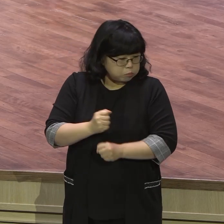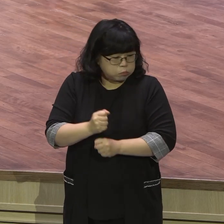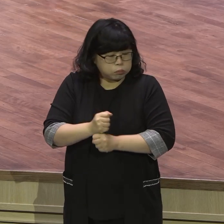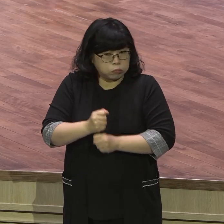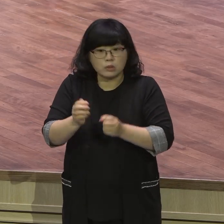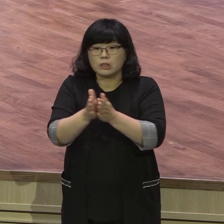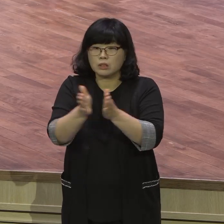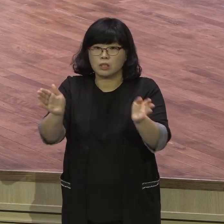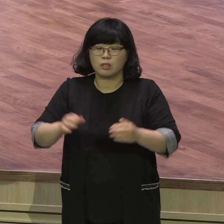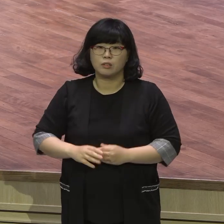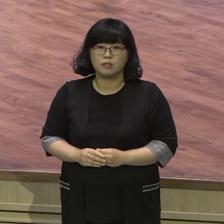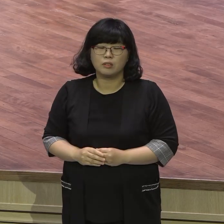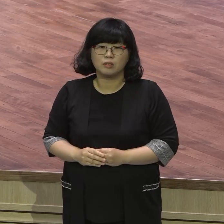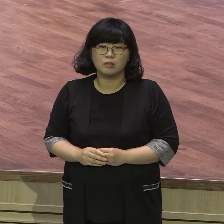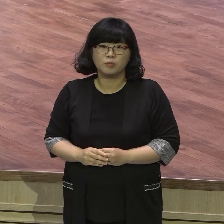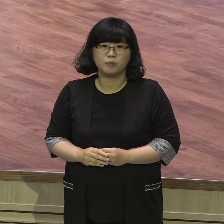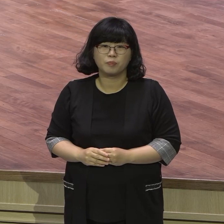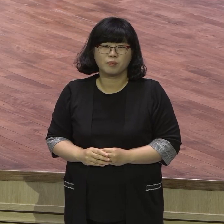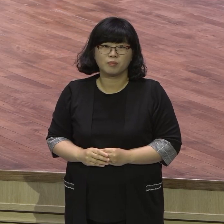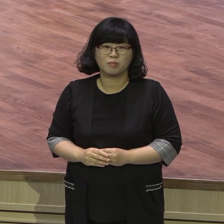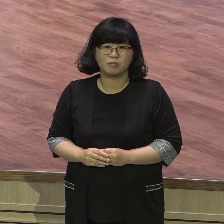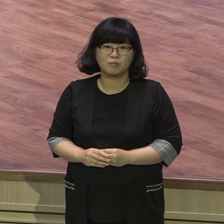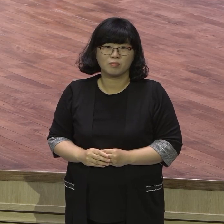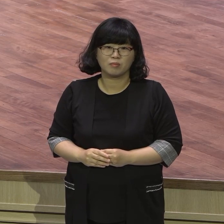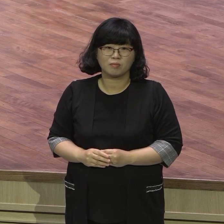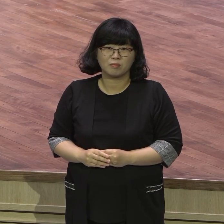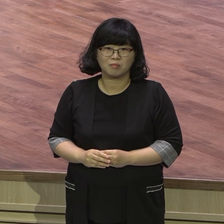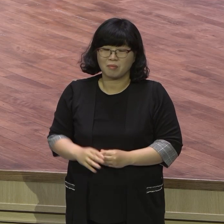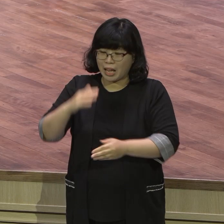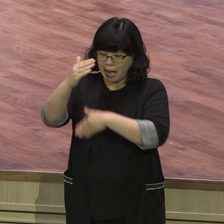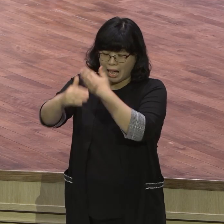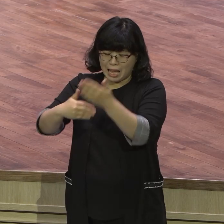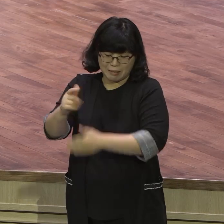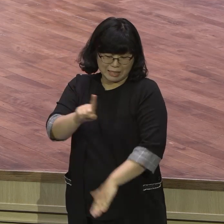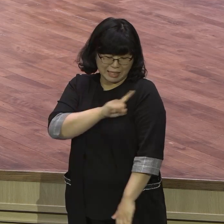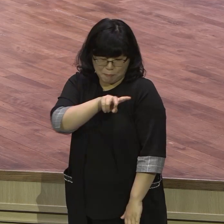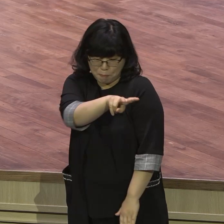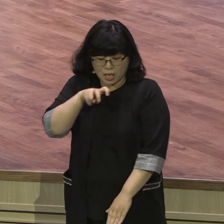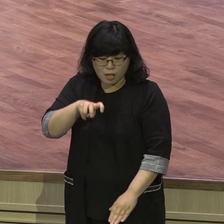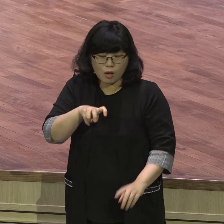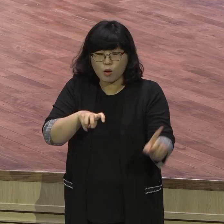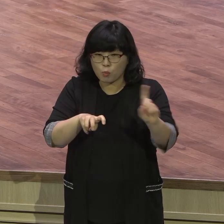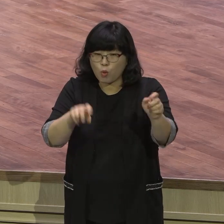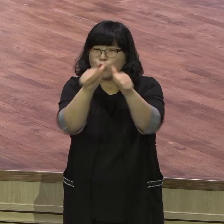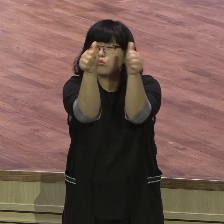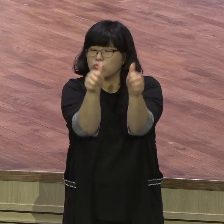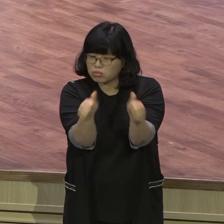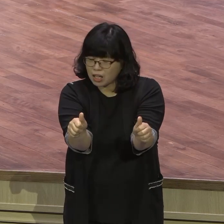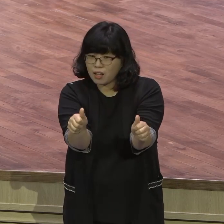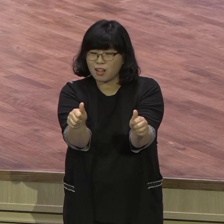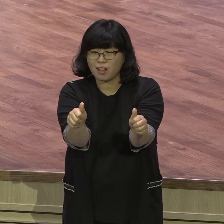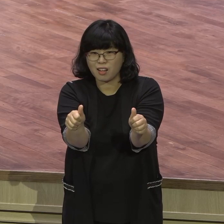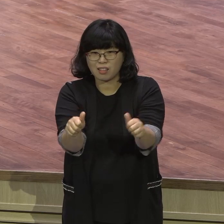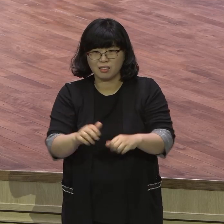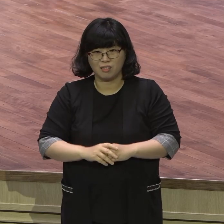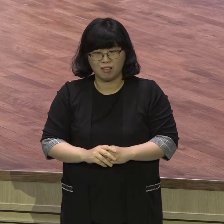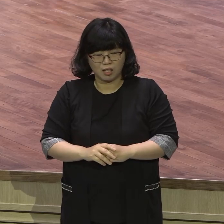가장 싫어하는 것이 우상이잖아요. 그것도 금들을 모아